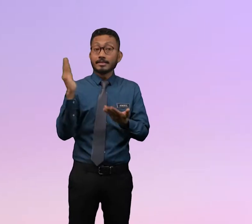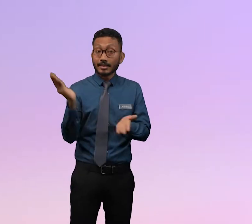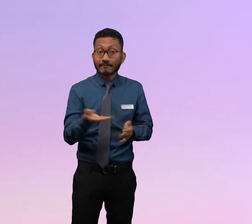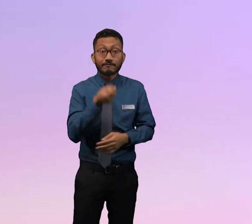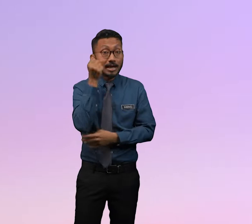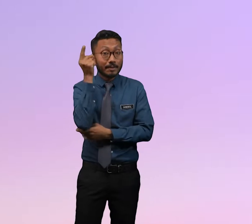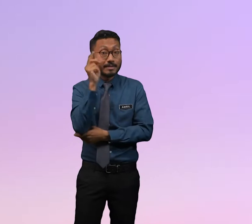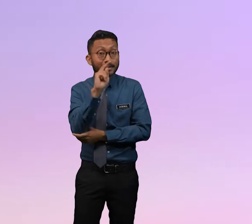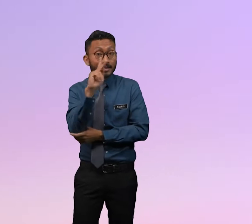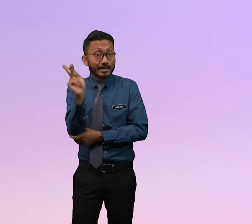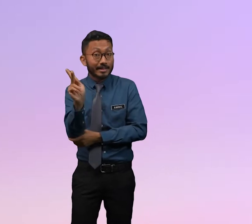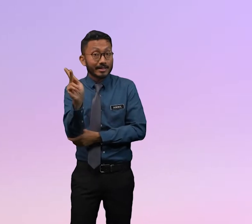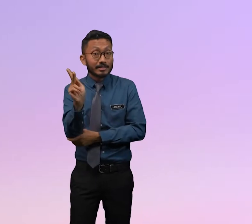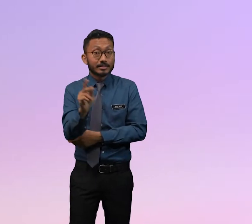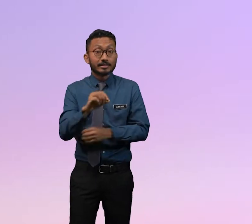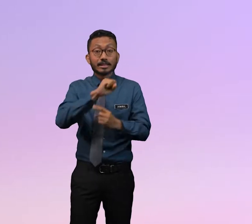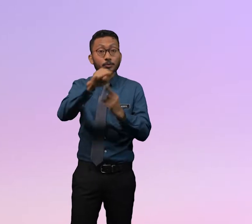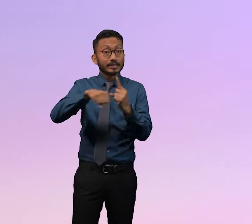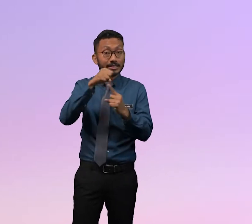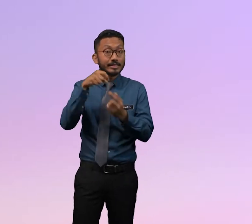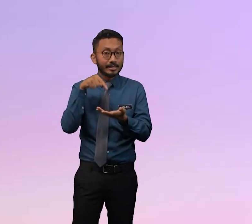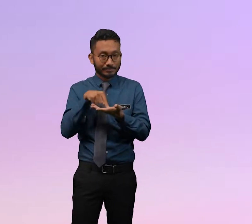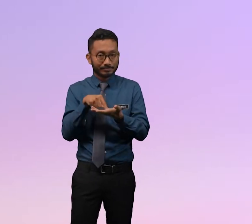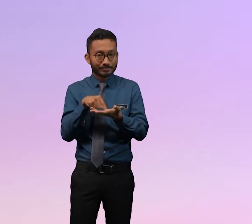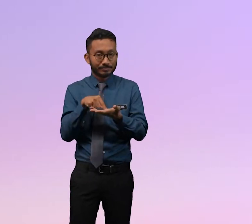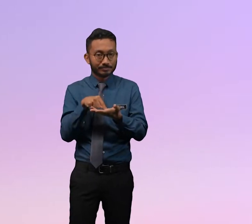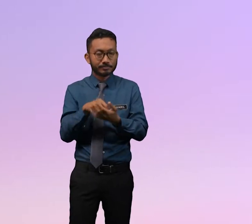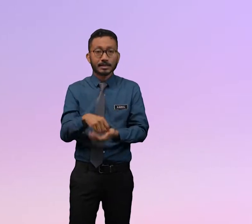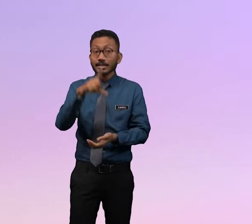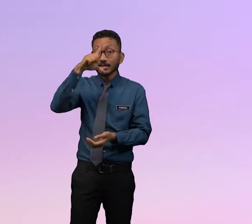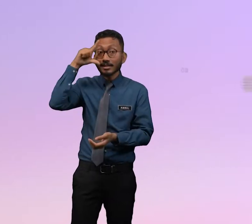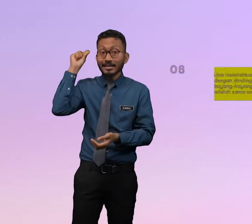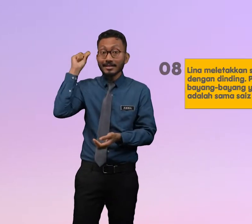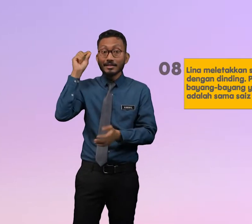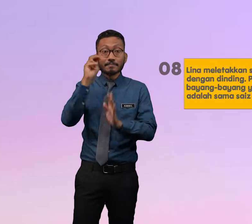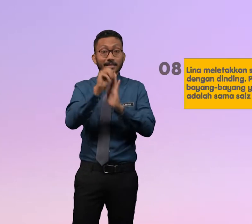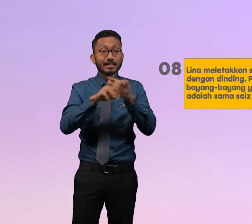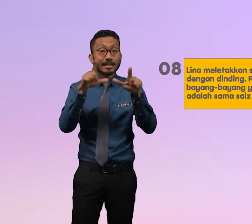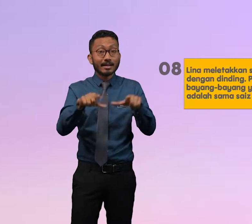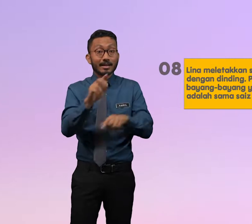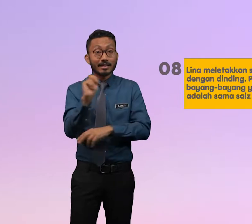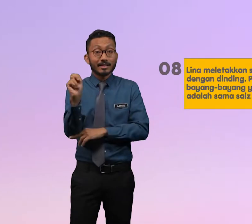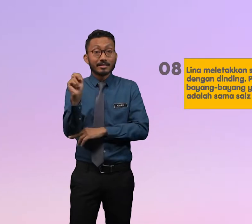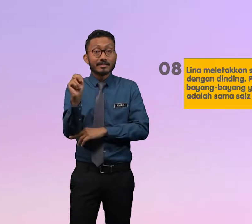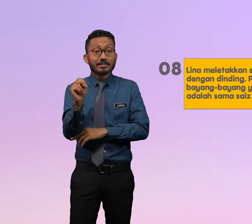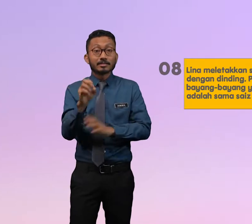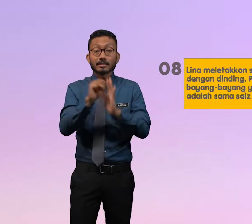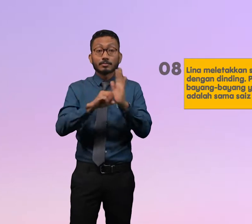jika pahamkan situasi ini nak meletakkan